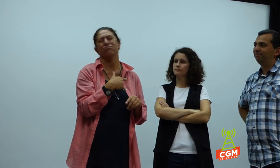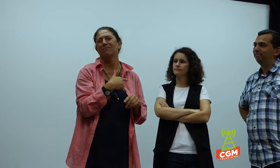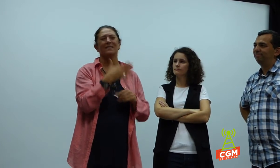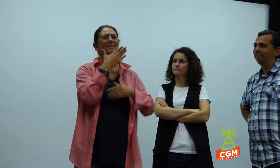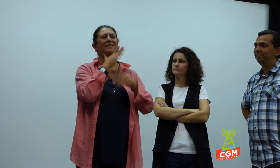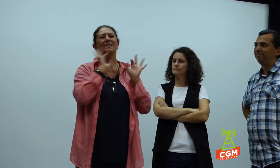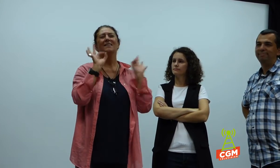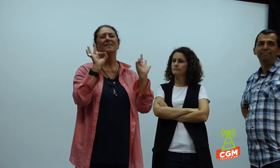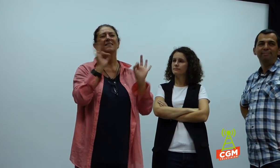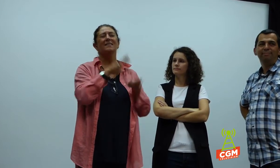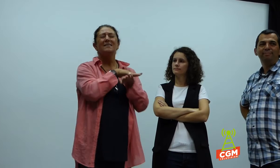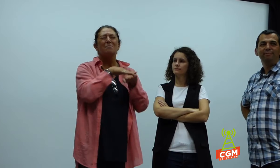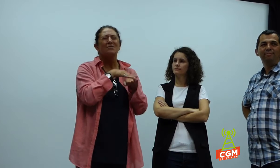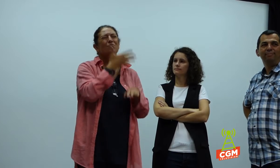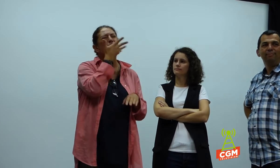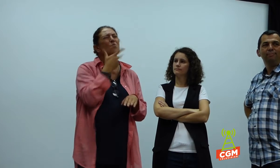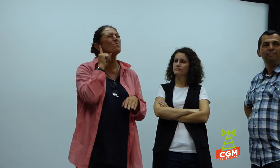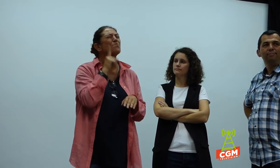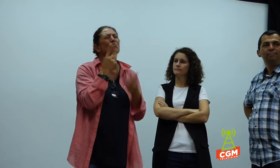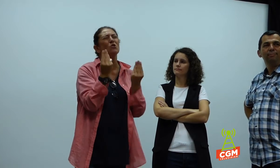sabéis cómo es nuestra situación, de